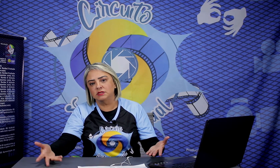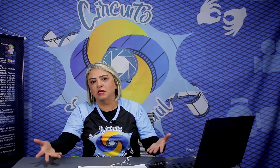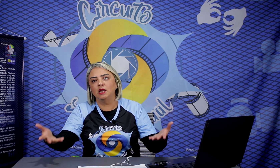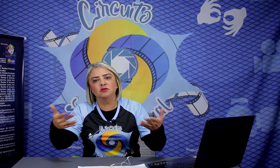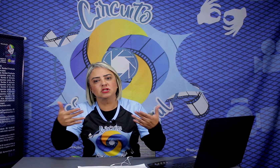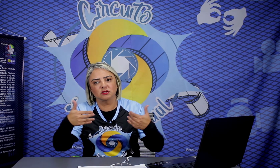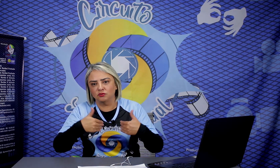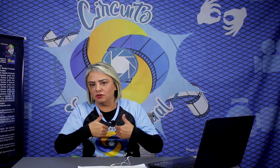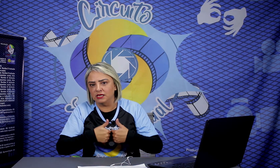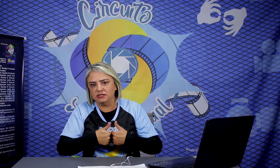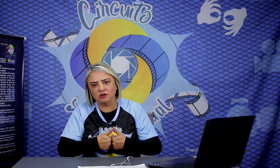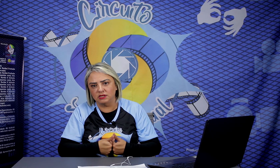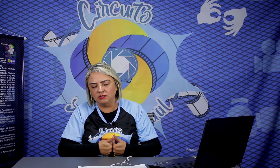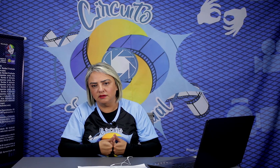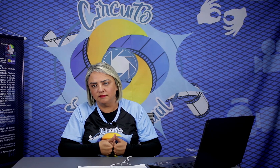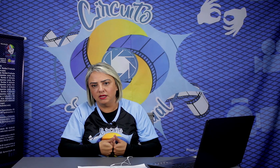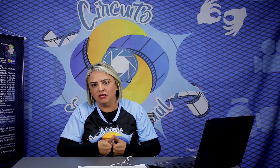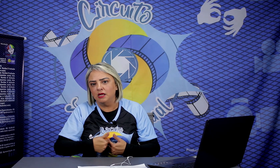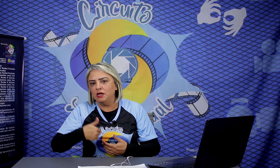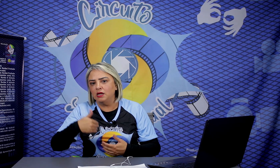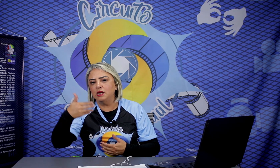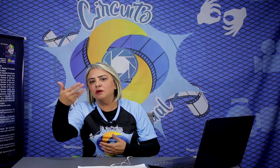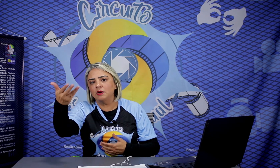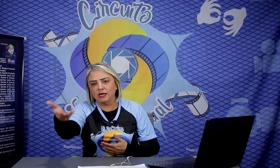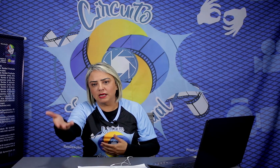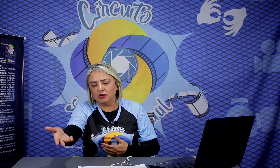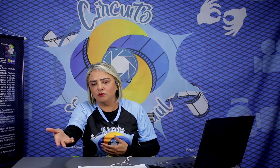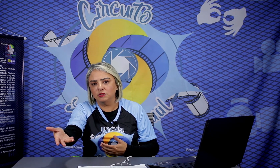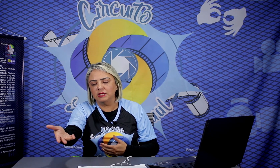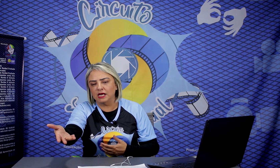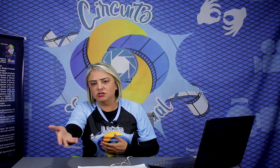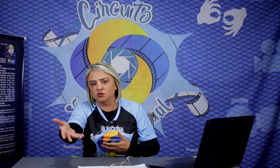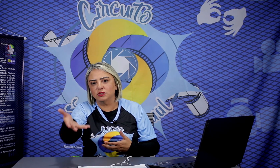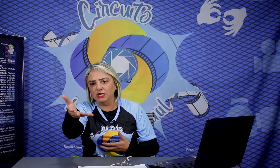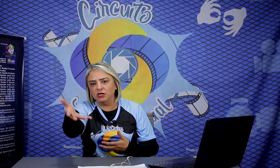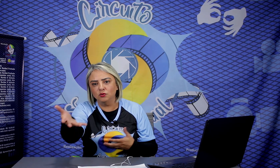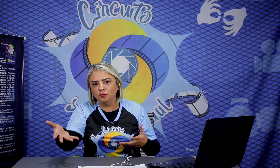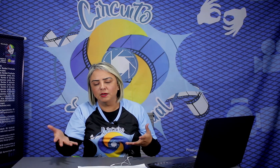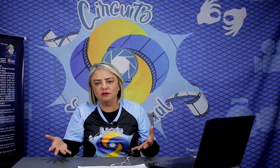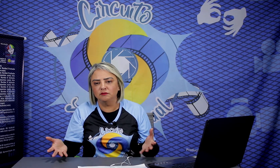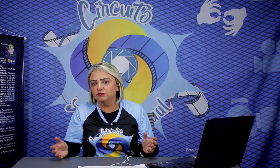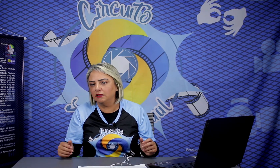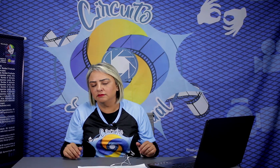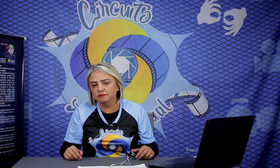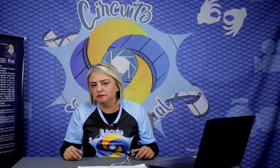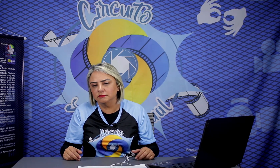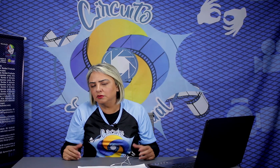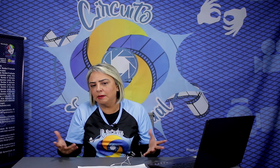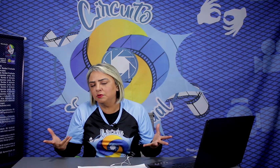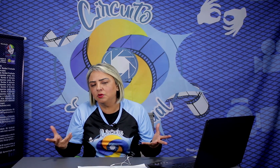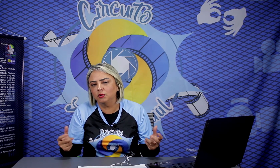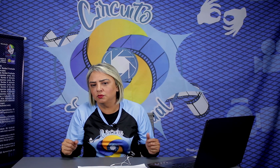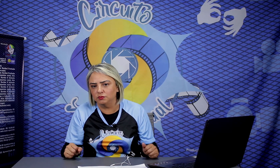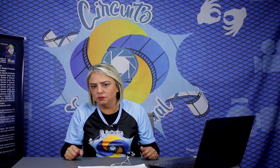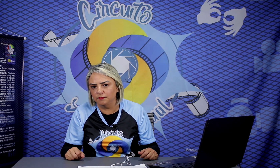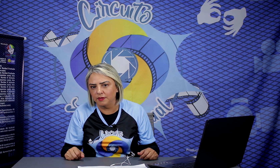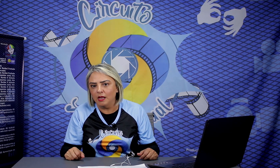eu já estou exaurida e aquela comunidade surda, aquele grupo ali não captou tudo.